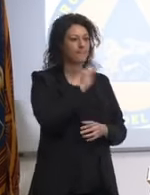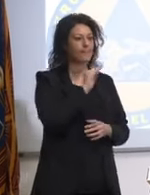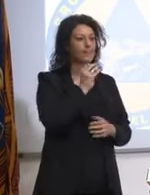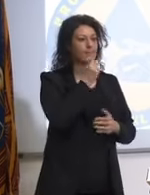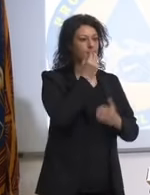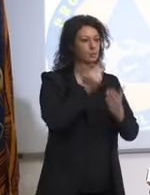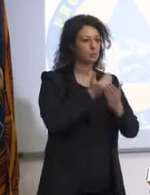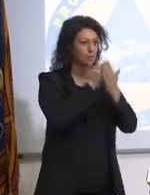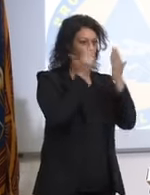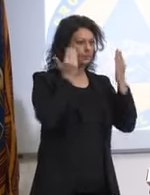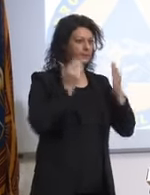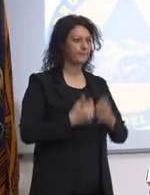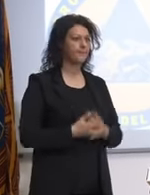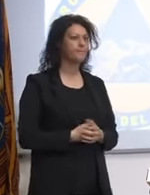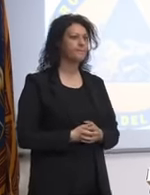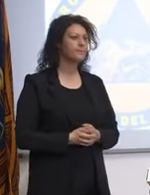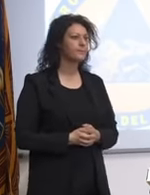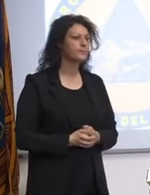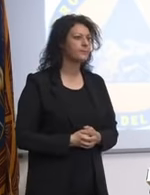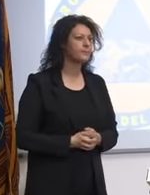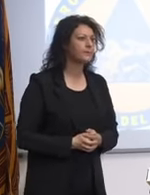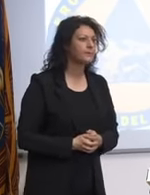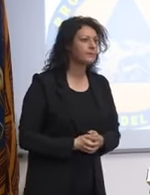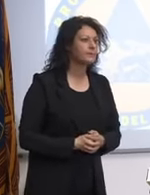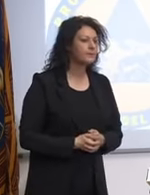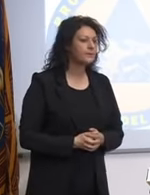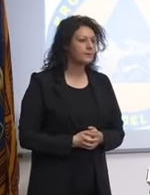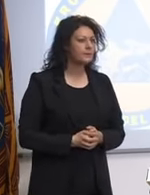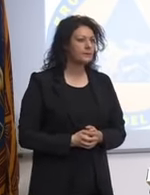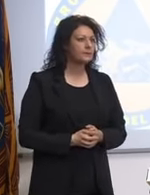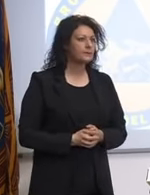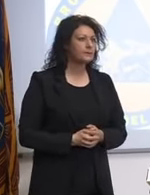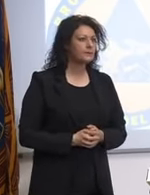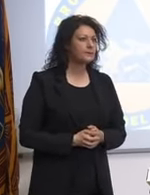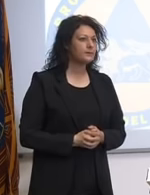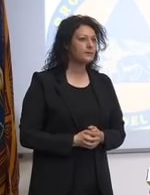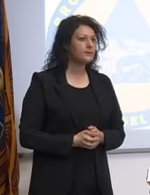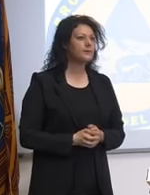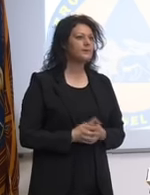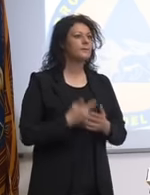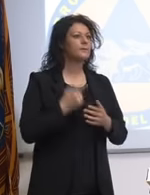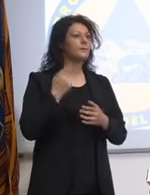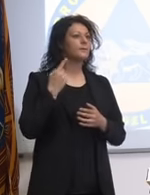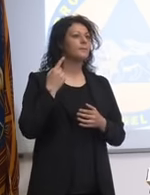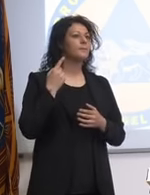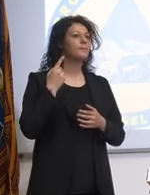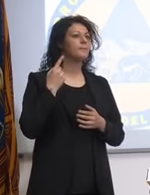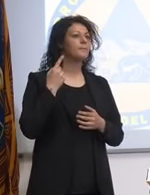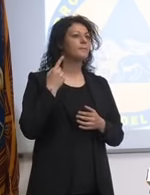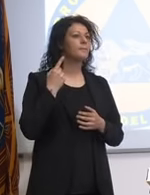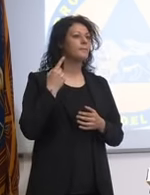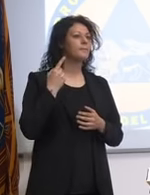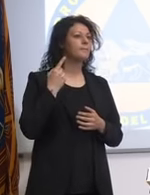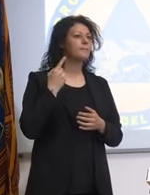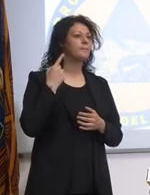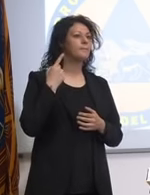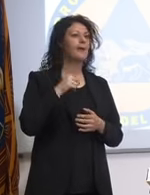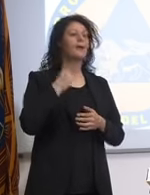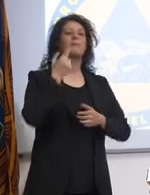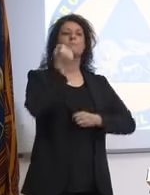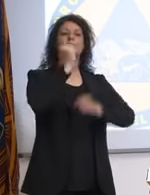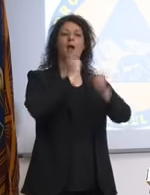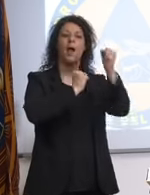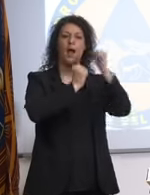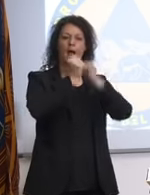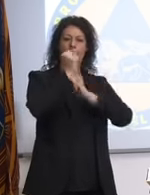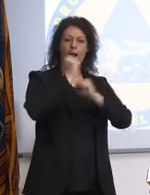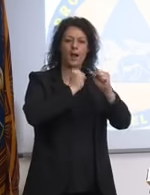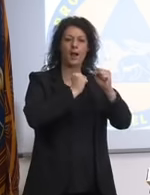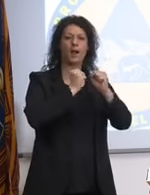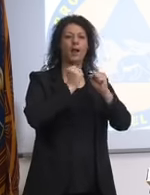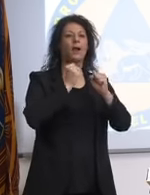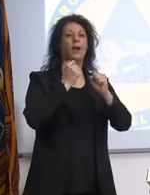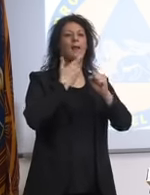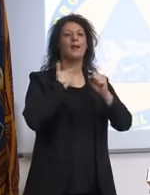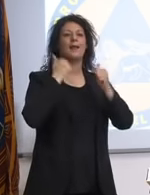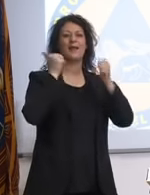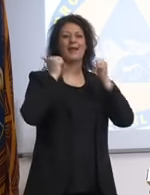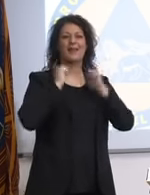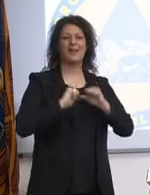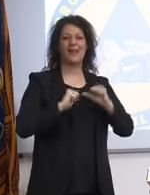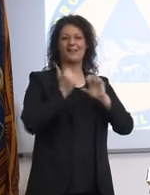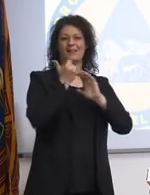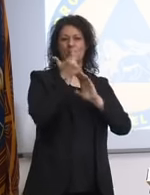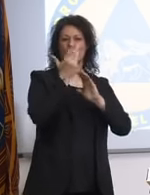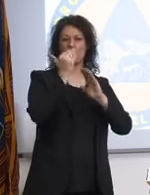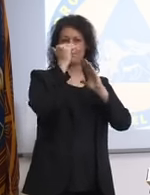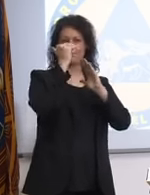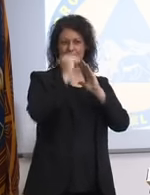Riguardo proprio la riduzione delle capienze, delle possibilità di avere clienti nei bar, insomma, su quella questione della